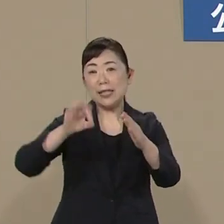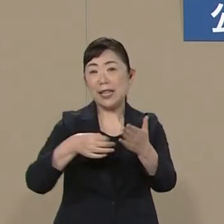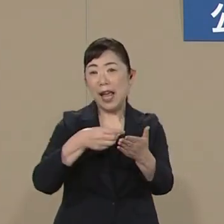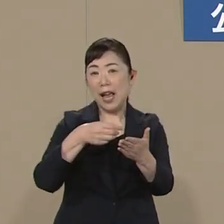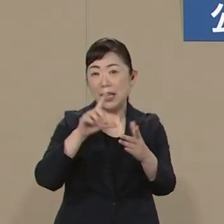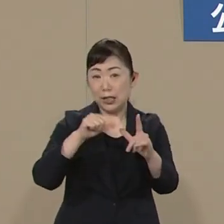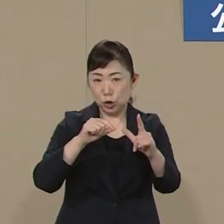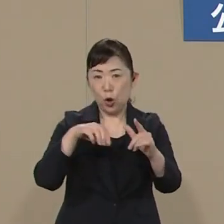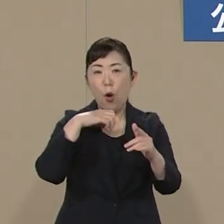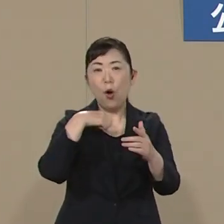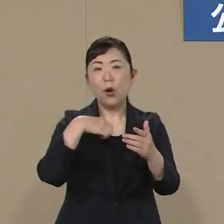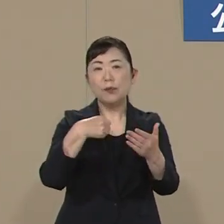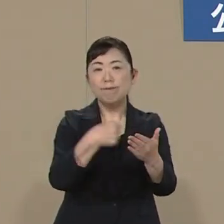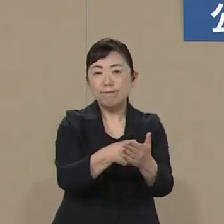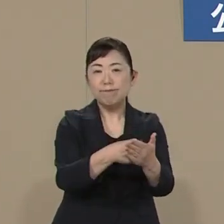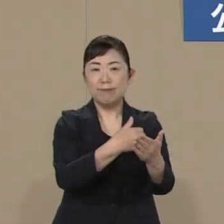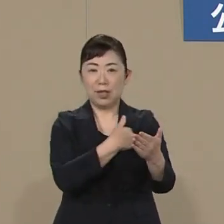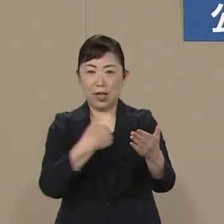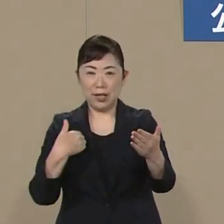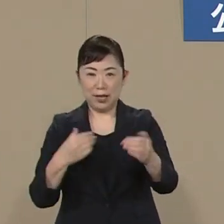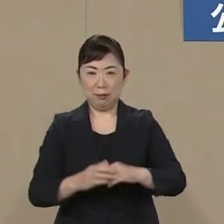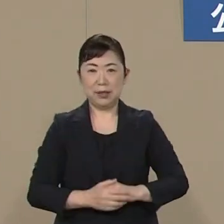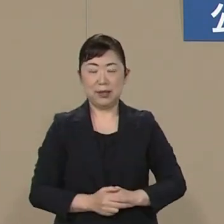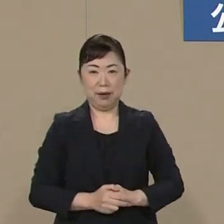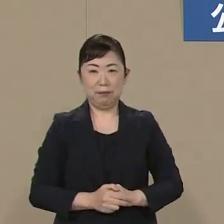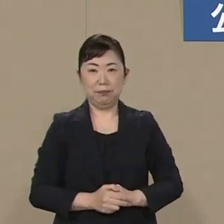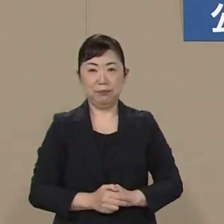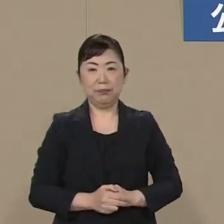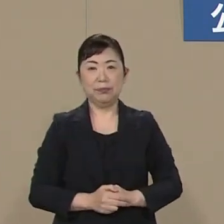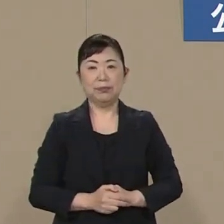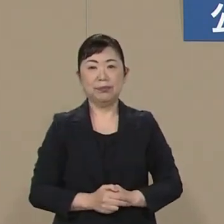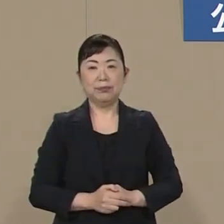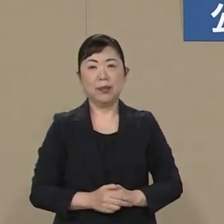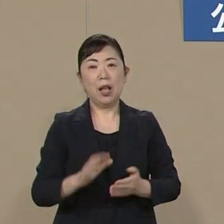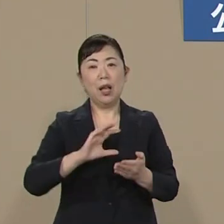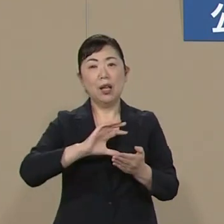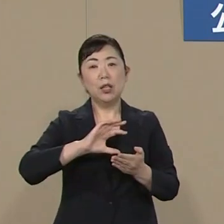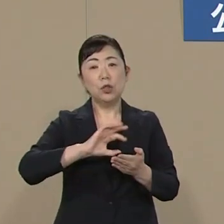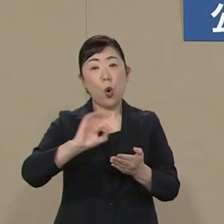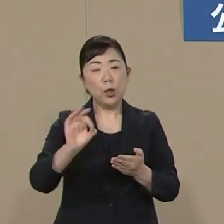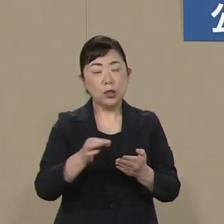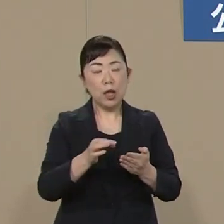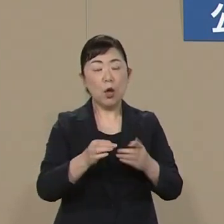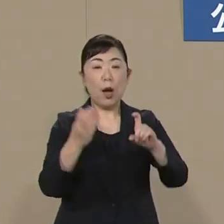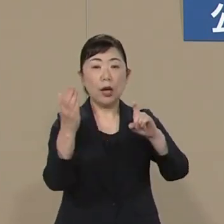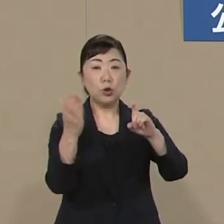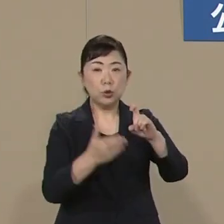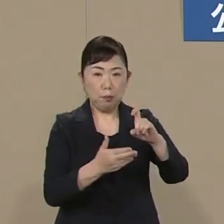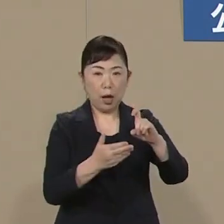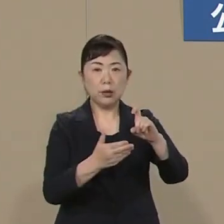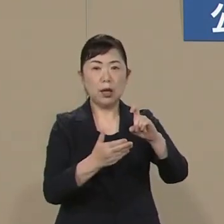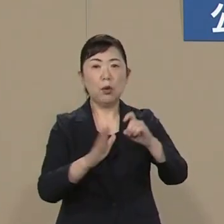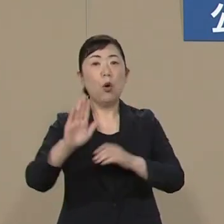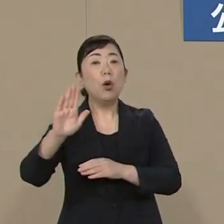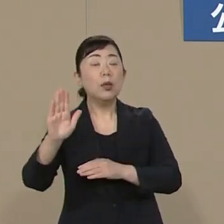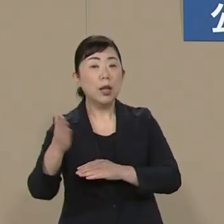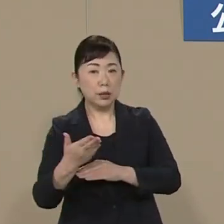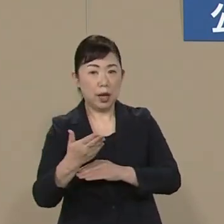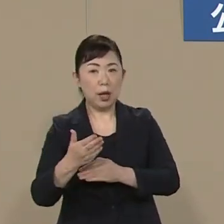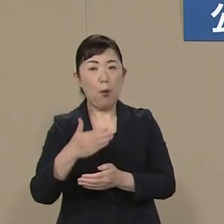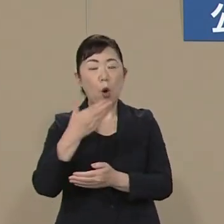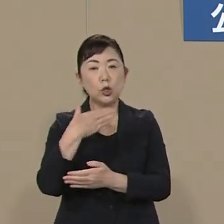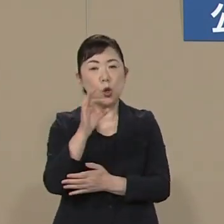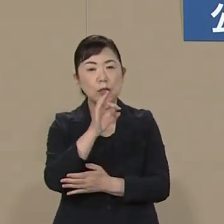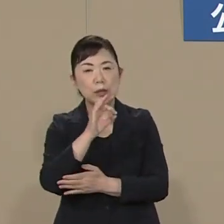率を実施することとなりました消費税10%への引き上げと同時に